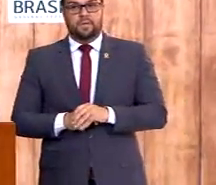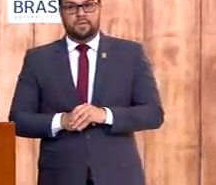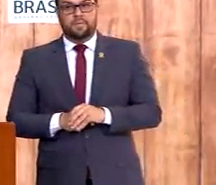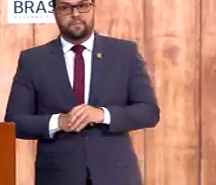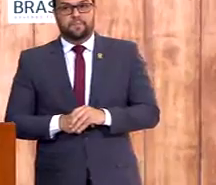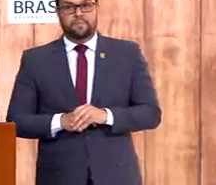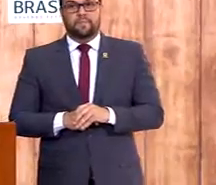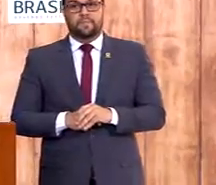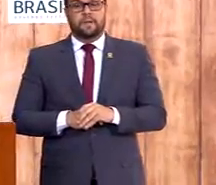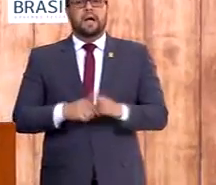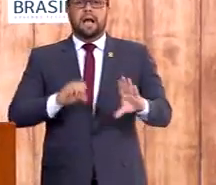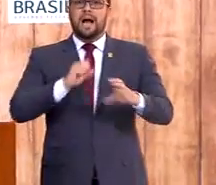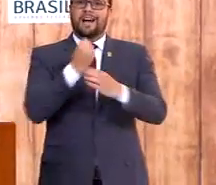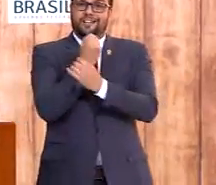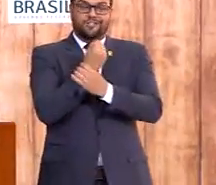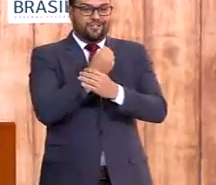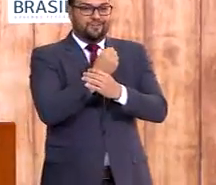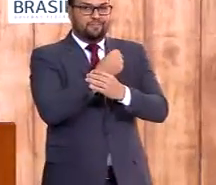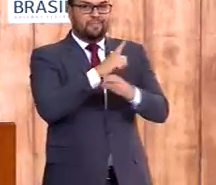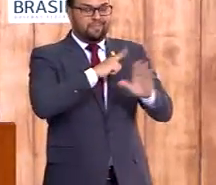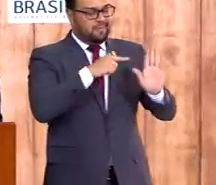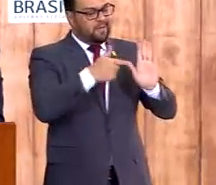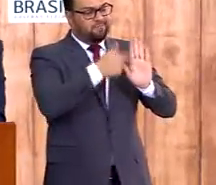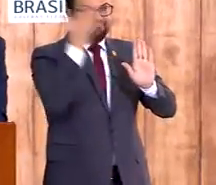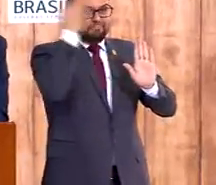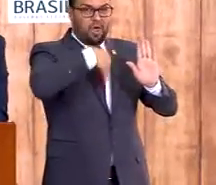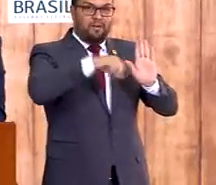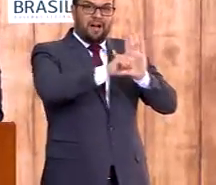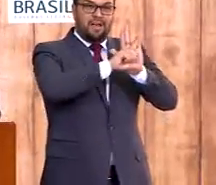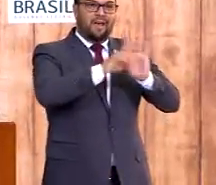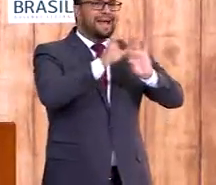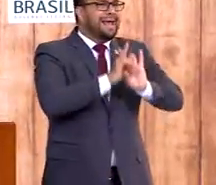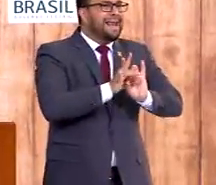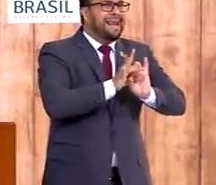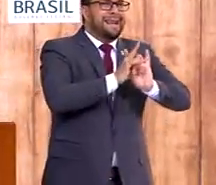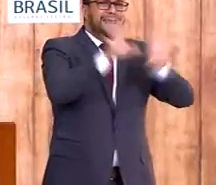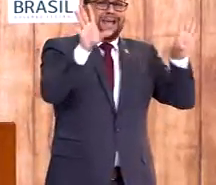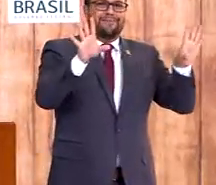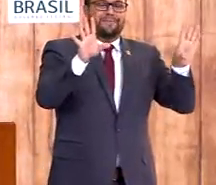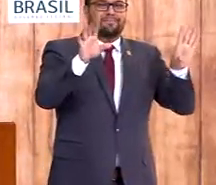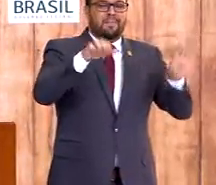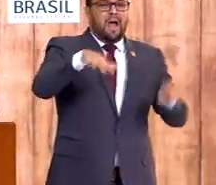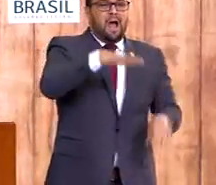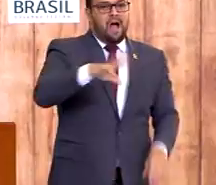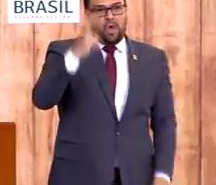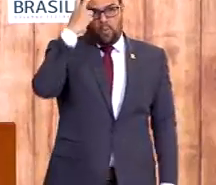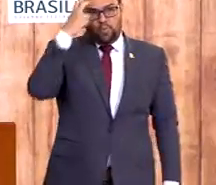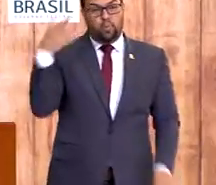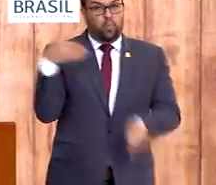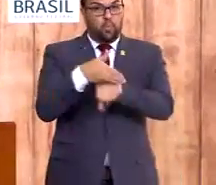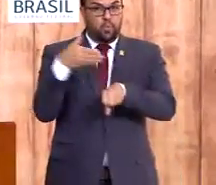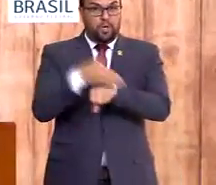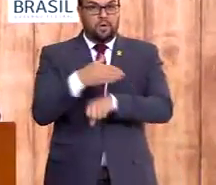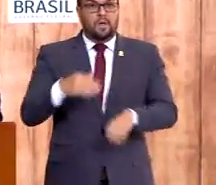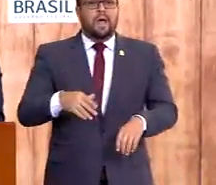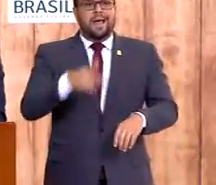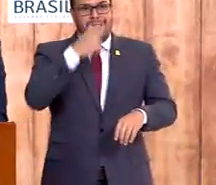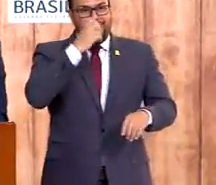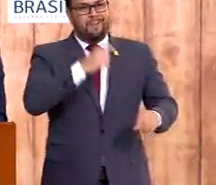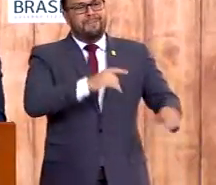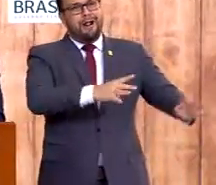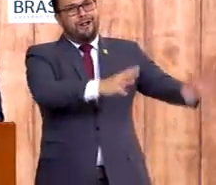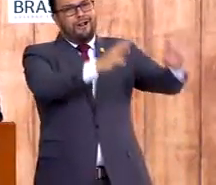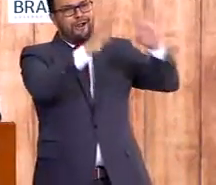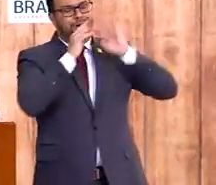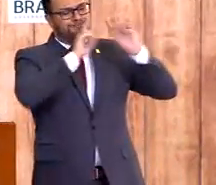garantido assim o que está na lei Presidente alívio inscrição aos bens culturais venho sendo covardemente atacados por